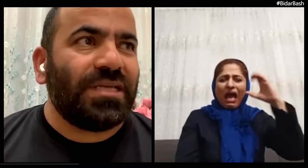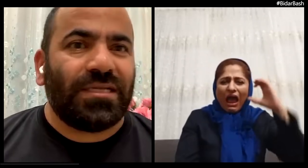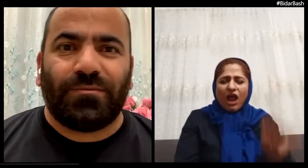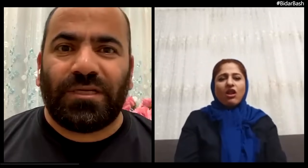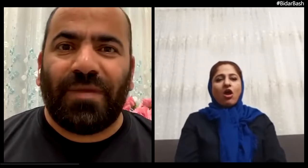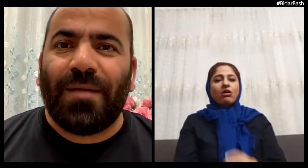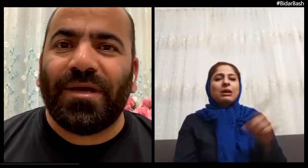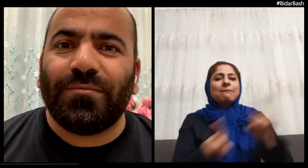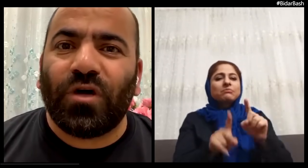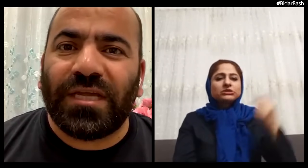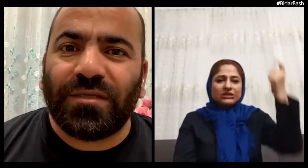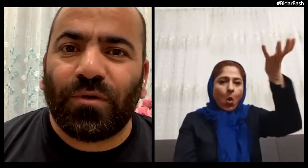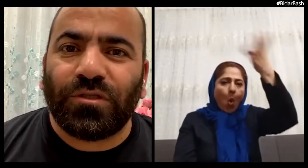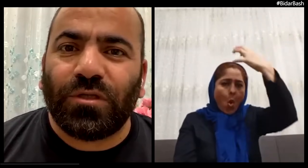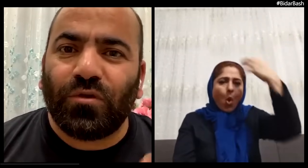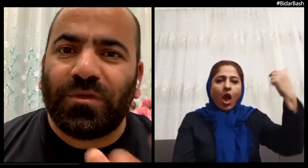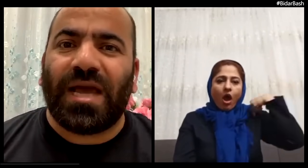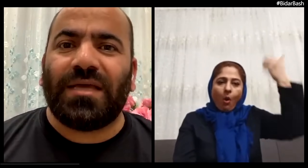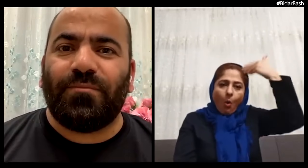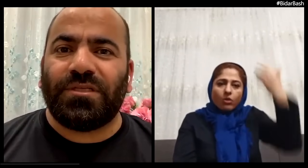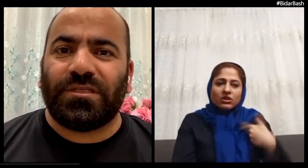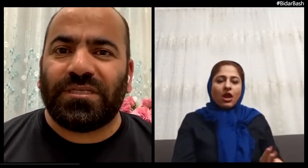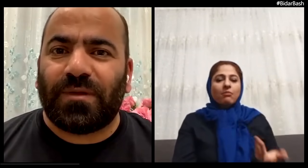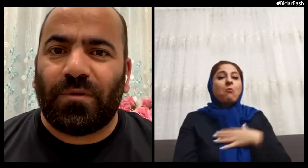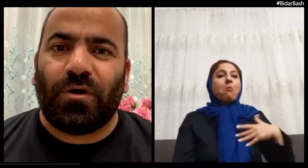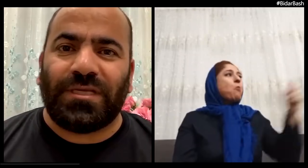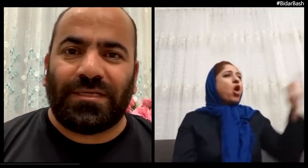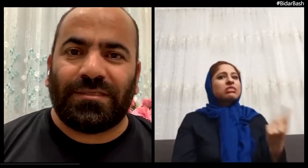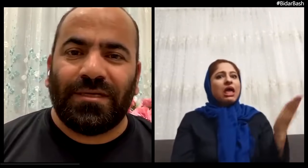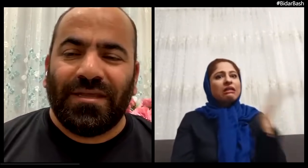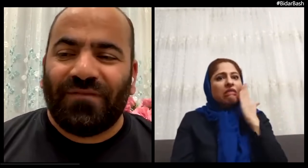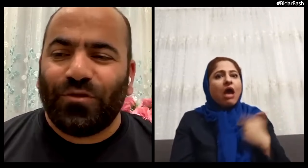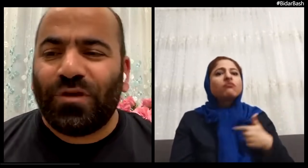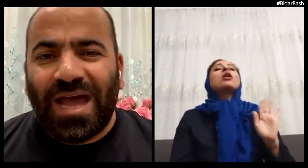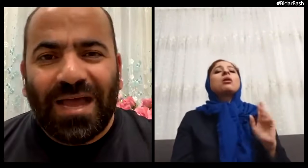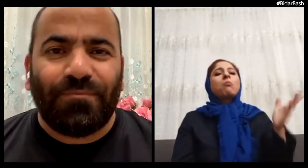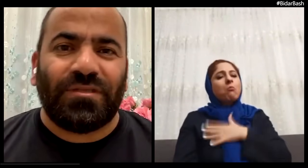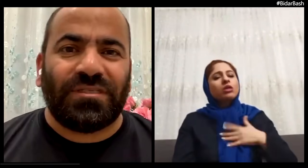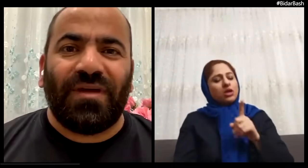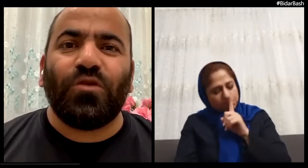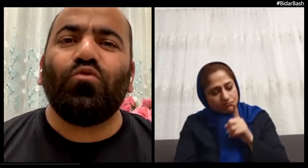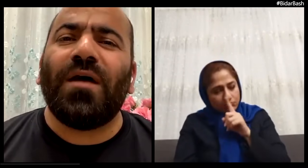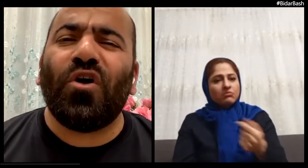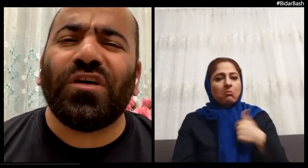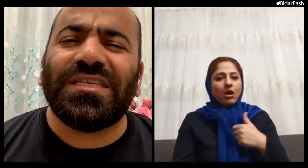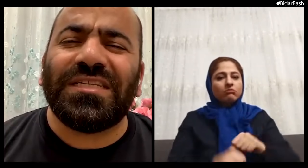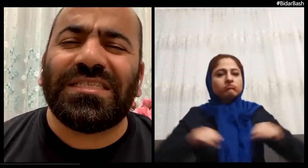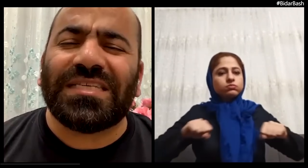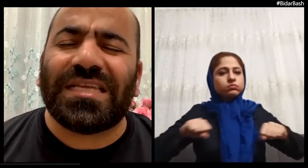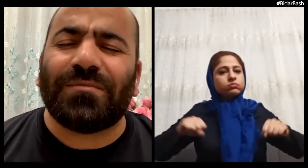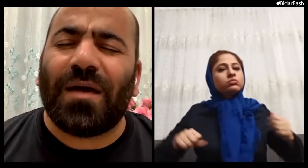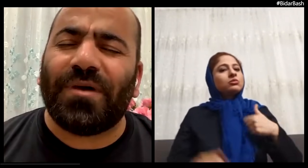کلاه داره سرت میره. محبت مادرت باعث شده تو بی ادب بشی نسبت به مادرت و این تو رو عقب میندازه، ولی اونم